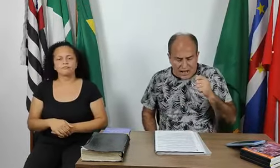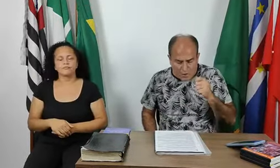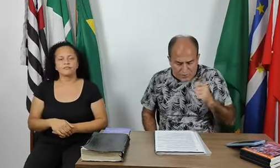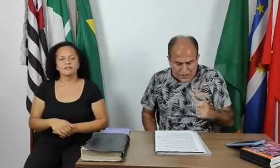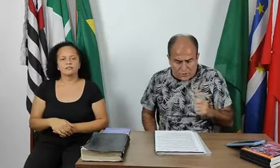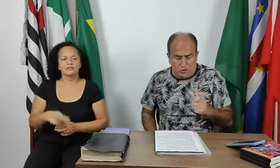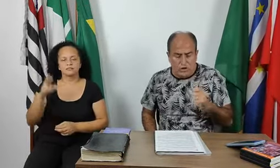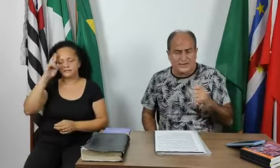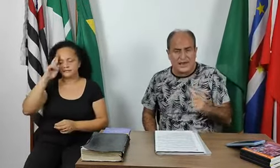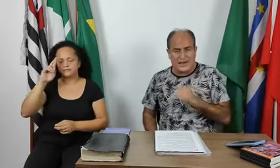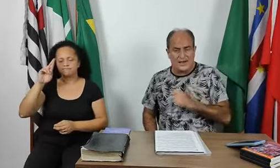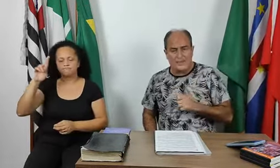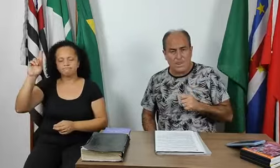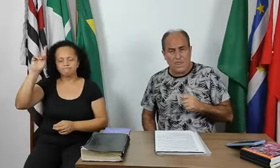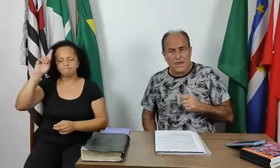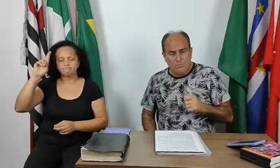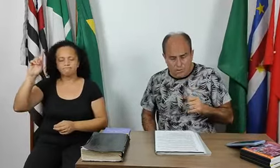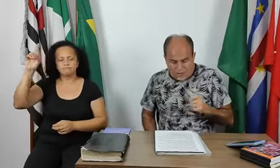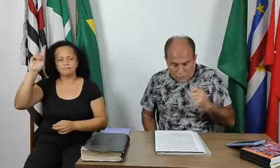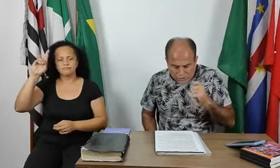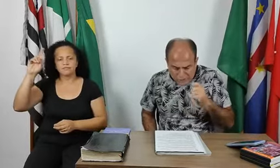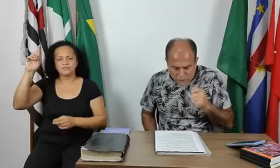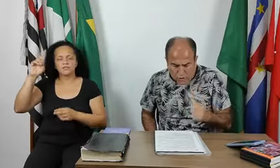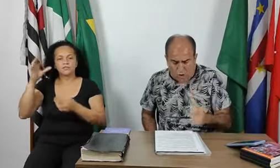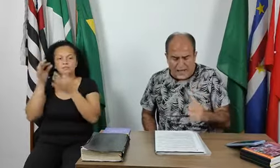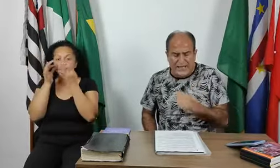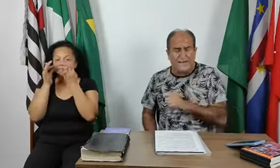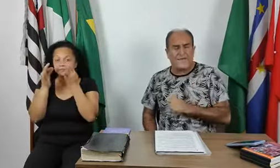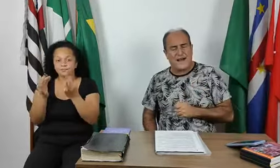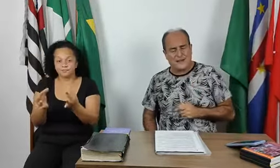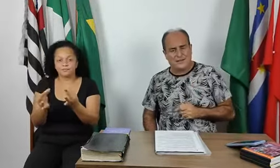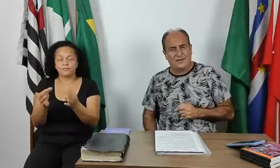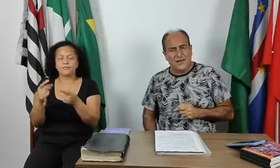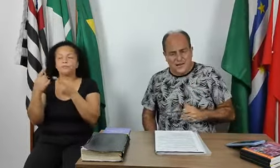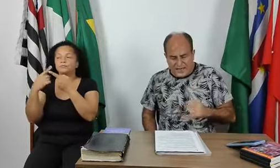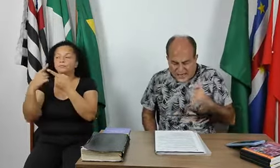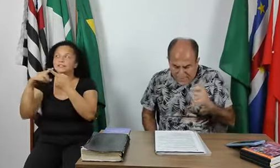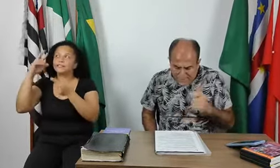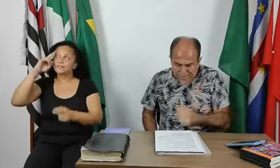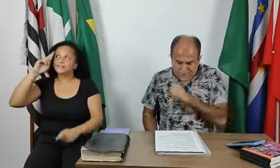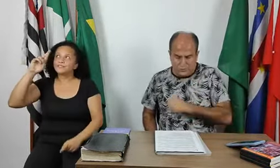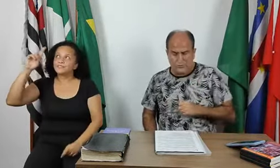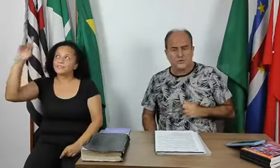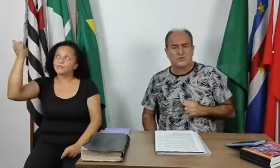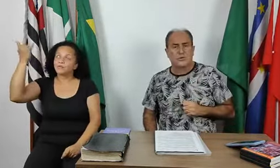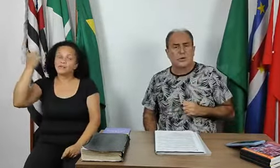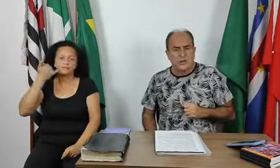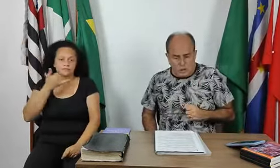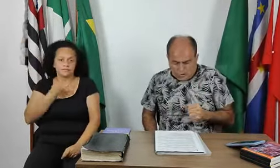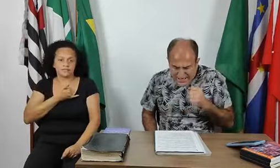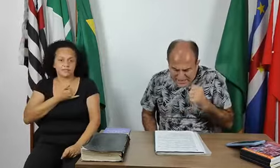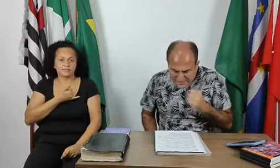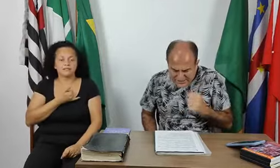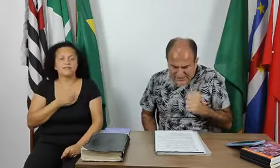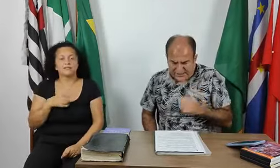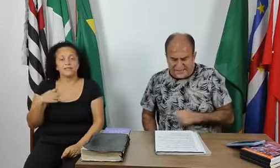e dá ouvidos, ó terra, porque o Senhor é quem fala. Criei filhos e